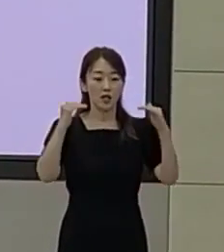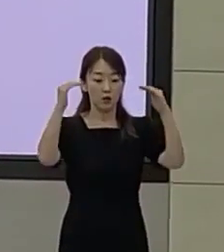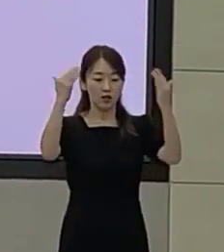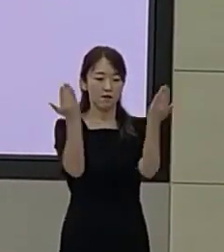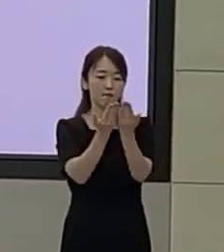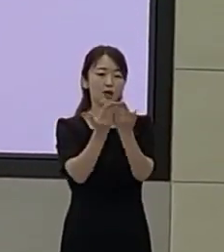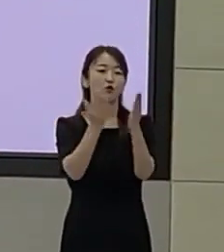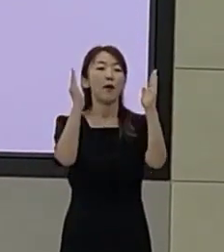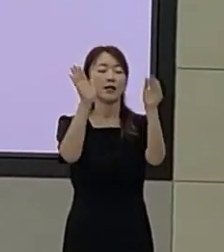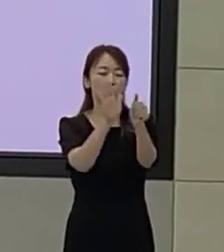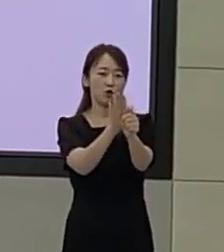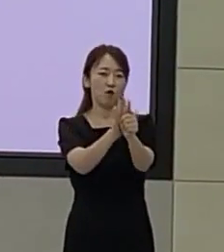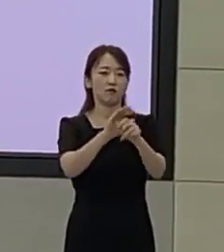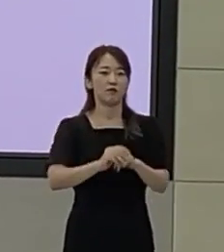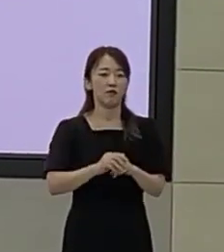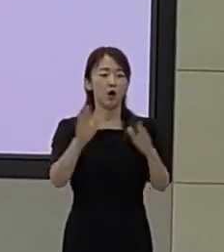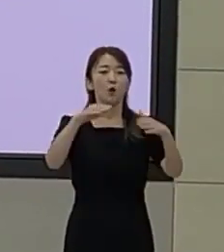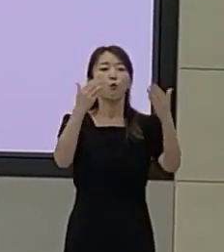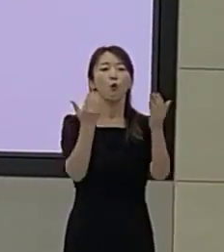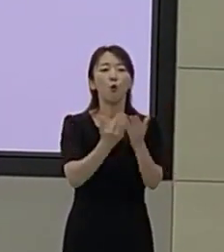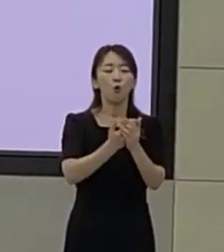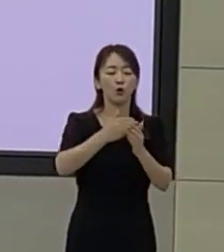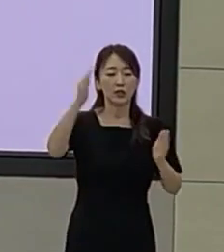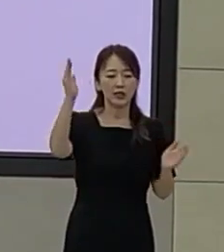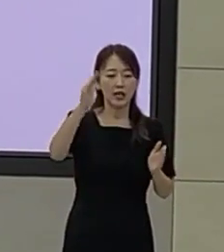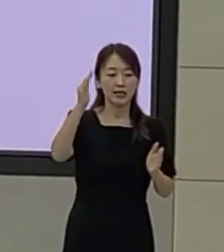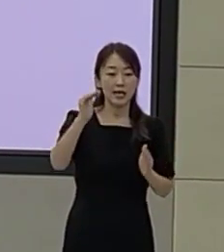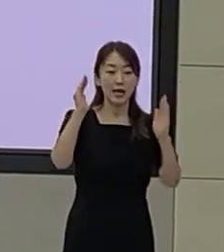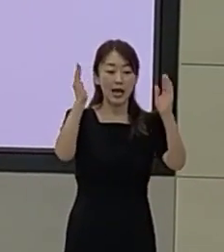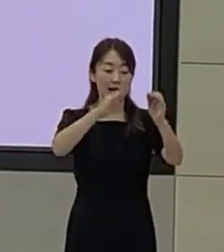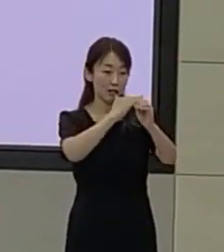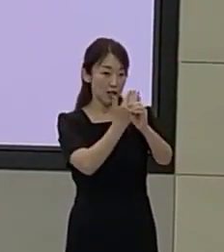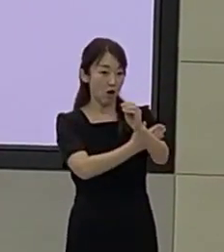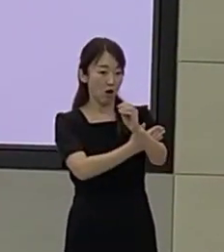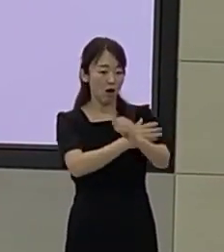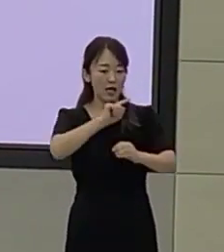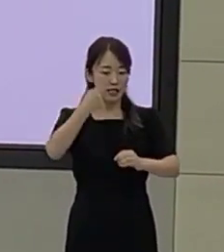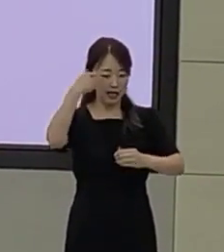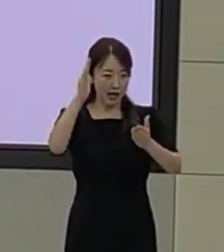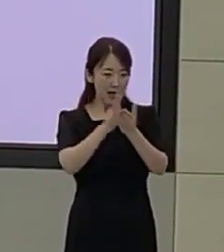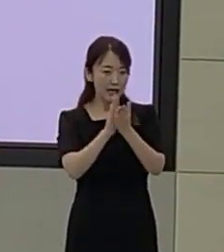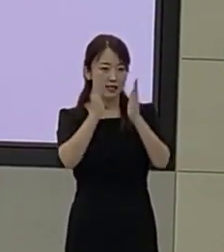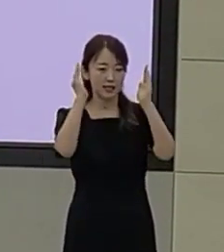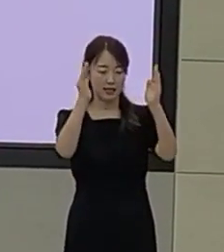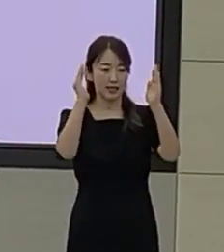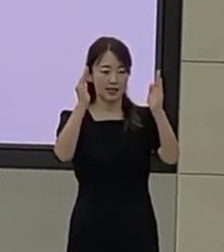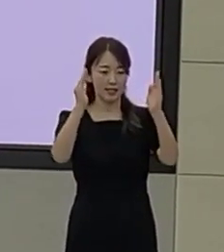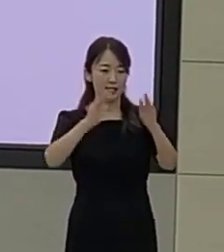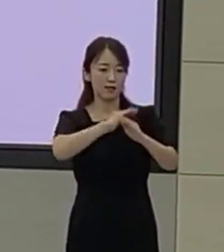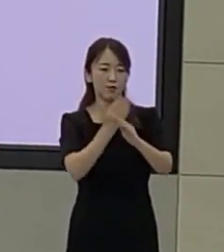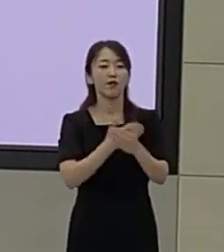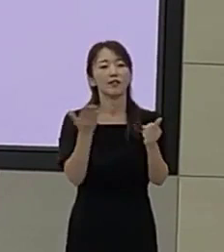성장단계별 맞춤형 학습지원으로 모든 학생의 학력과 자기 주도 학습